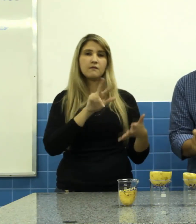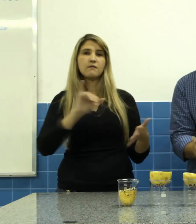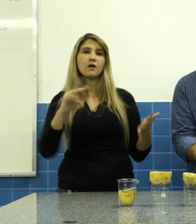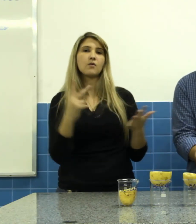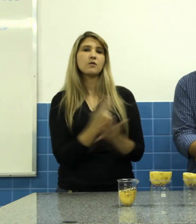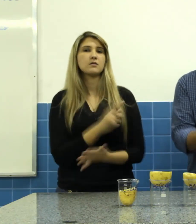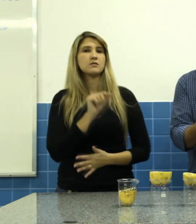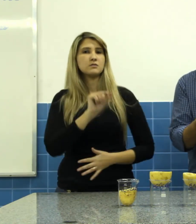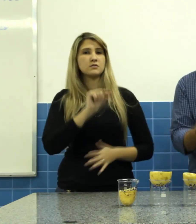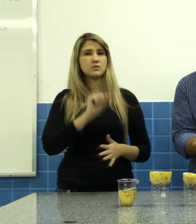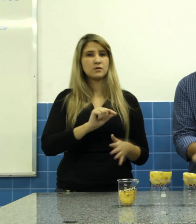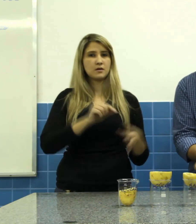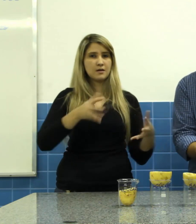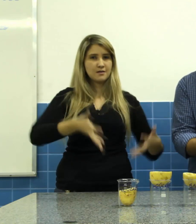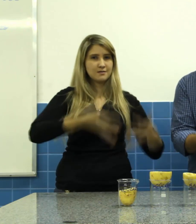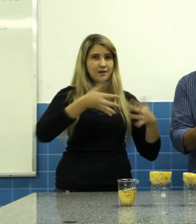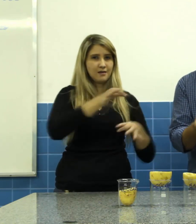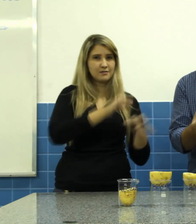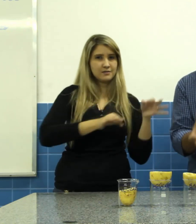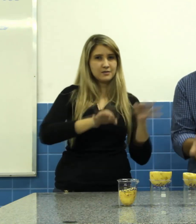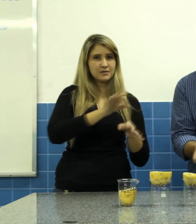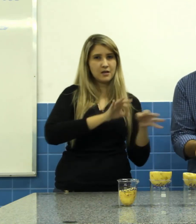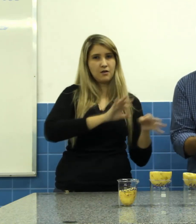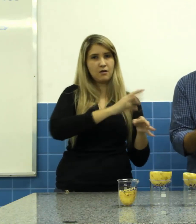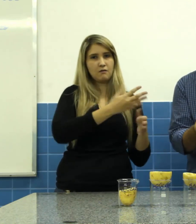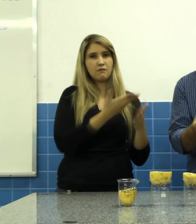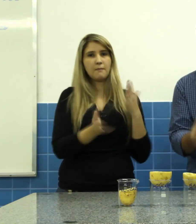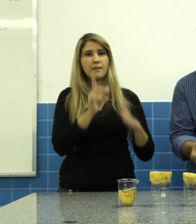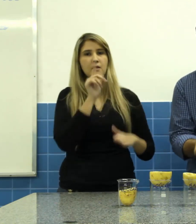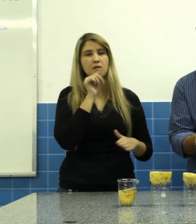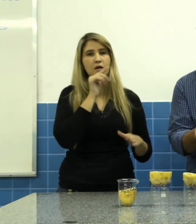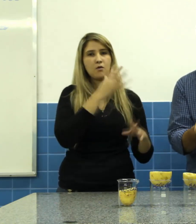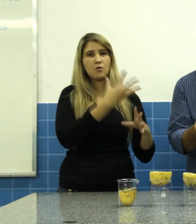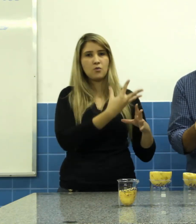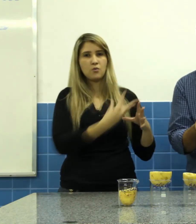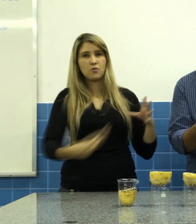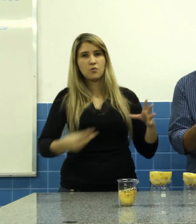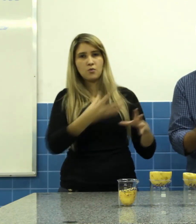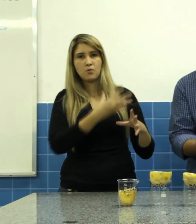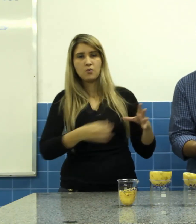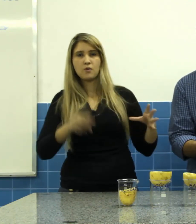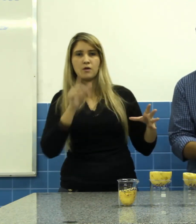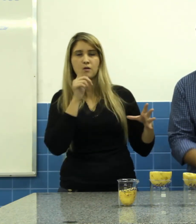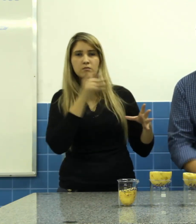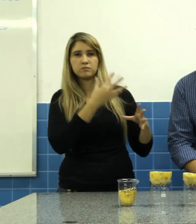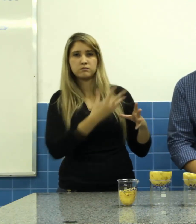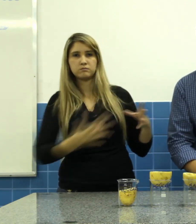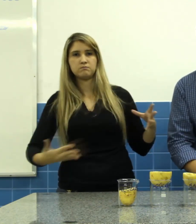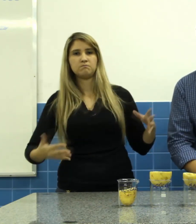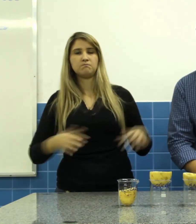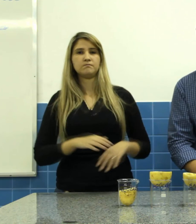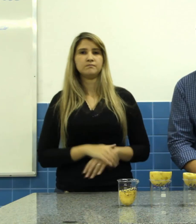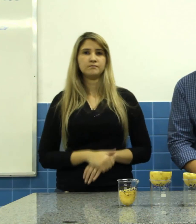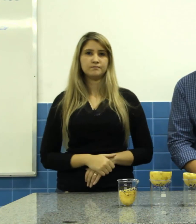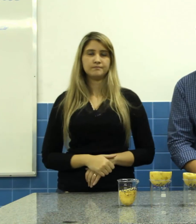provocará a saída de água do interior das células da alface.